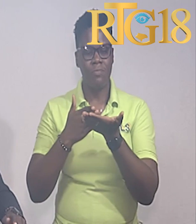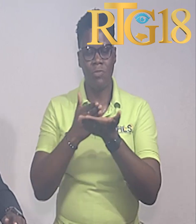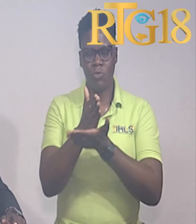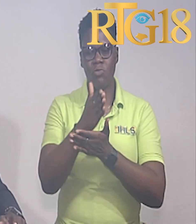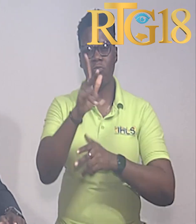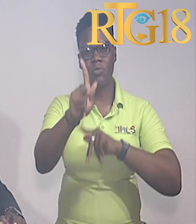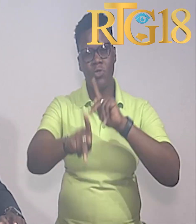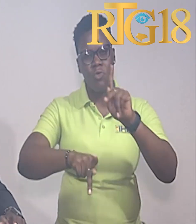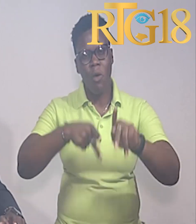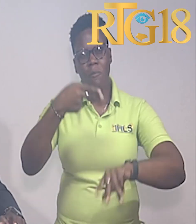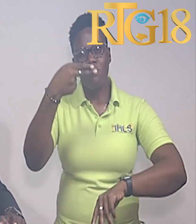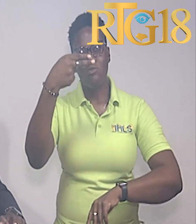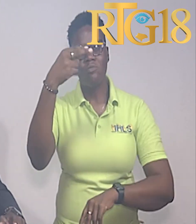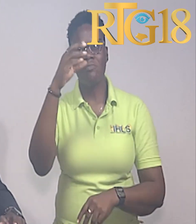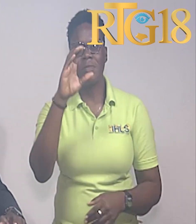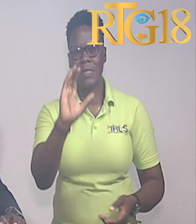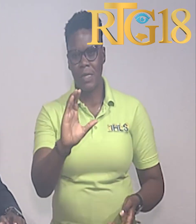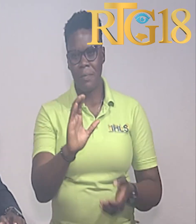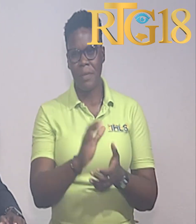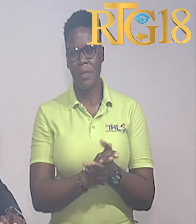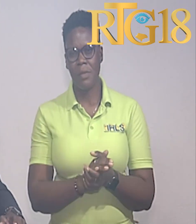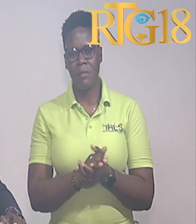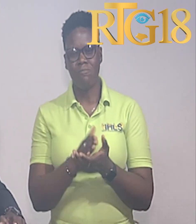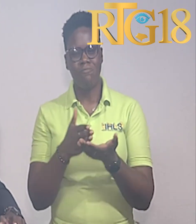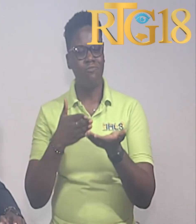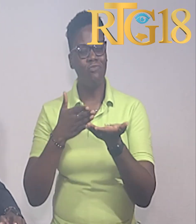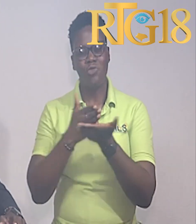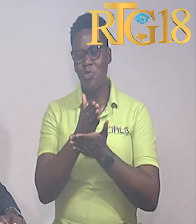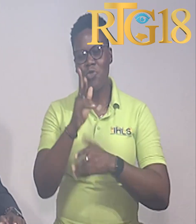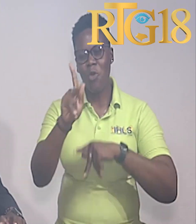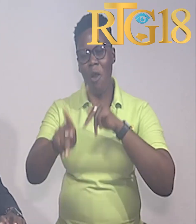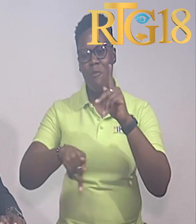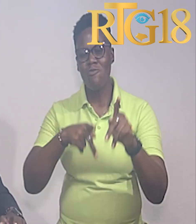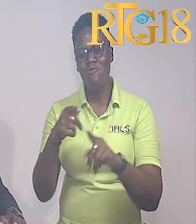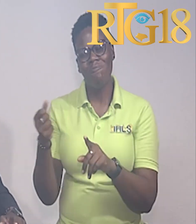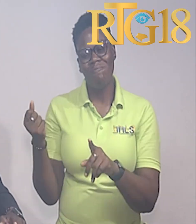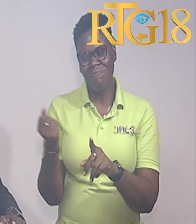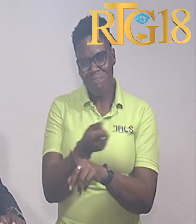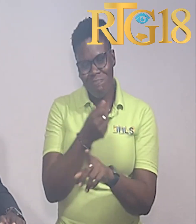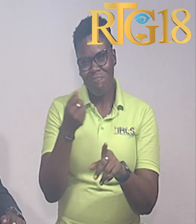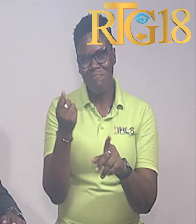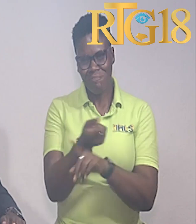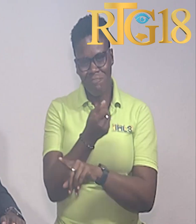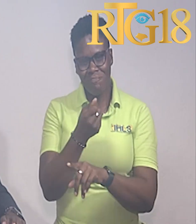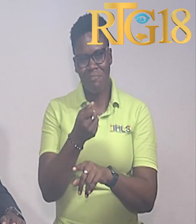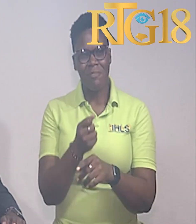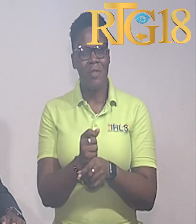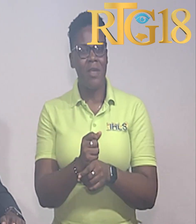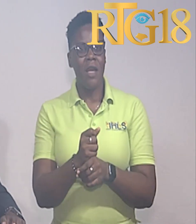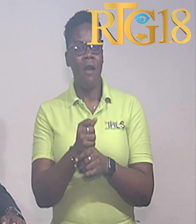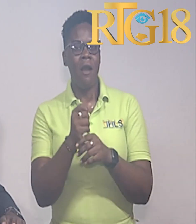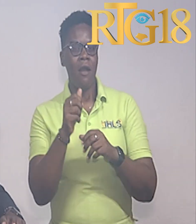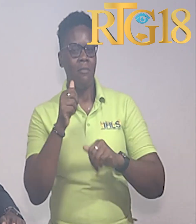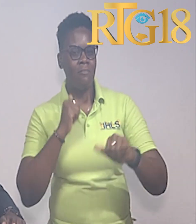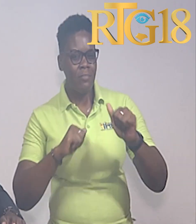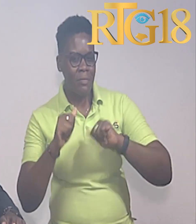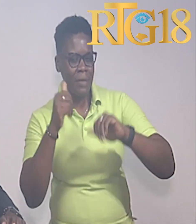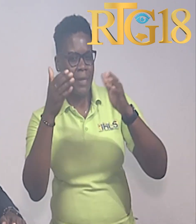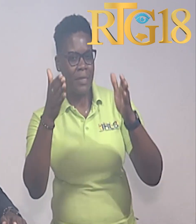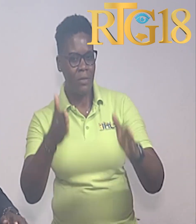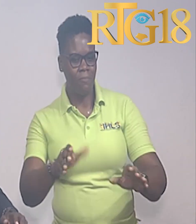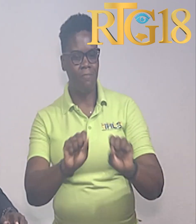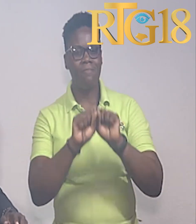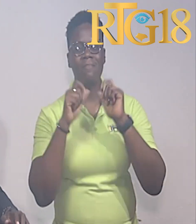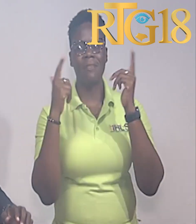la personne sont de plus en plus violés, tant par certains acteurs de la société civile que par